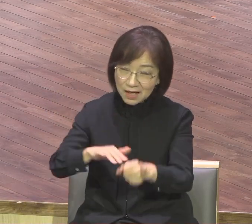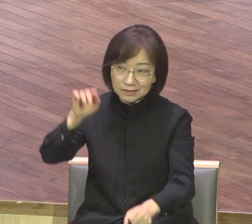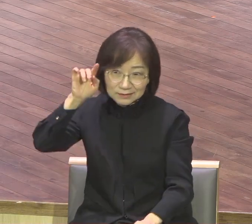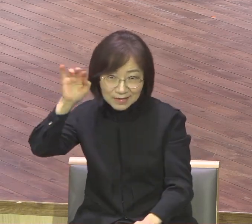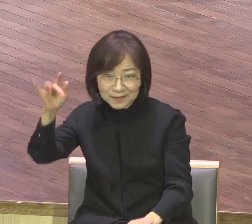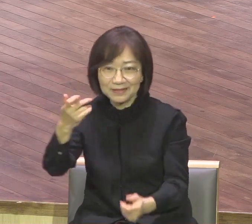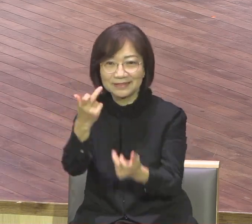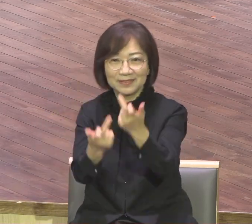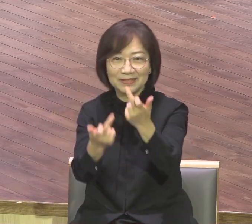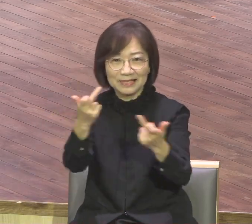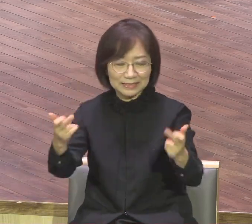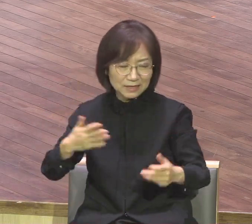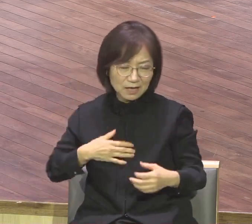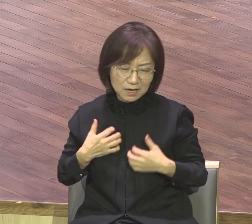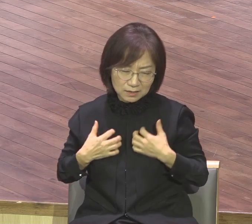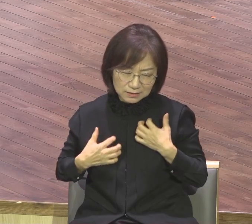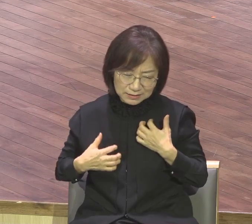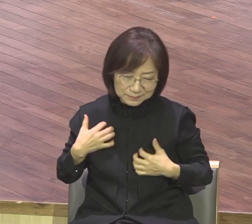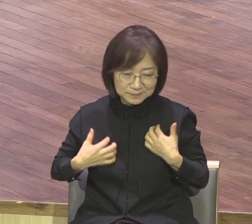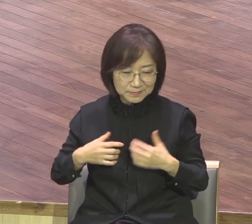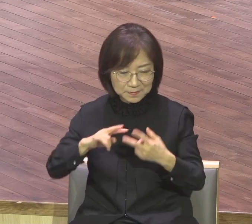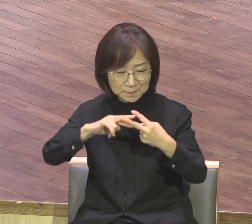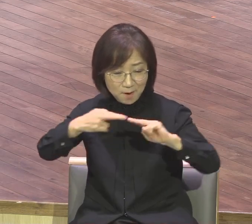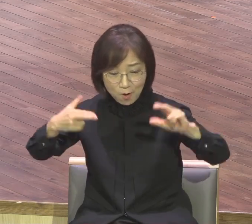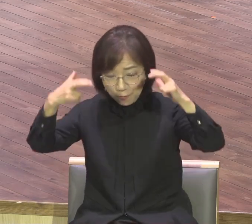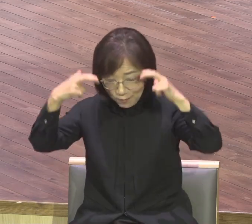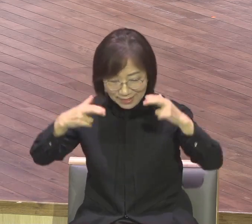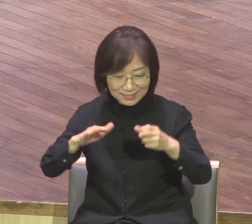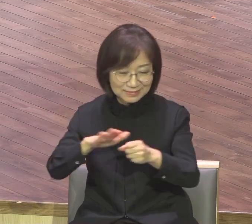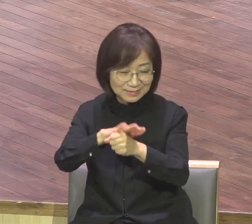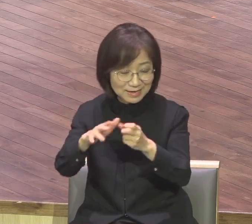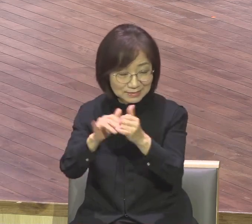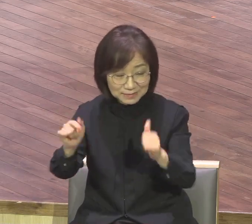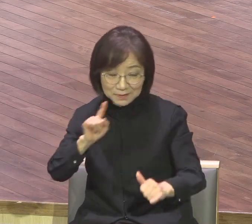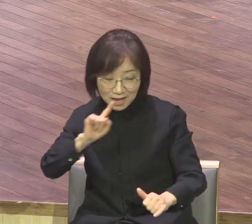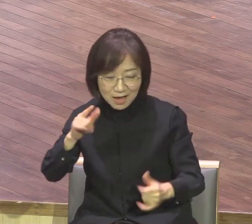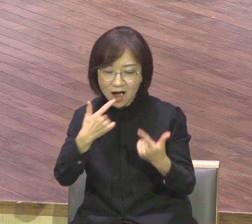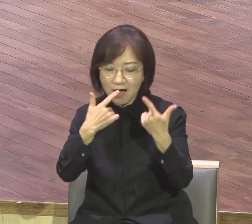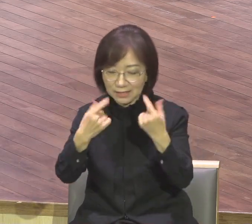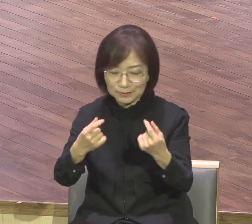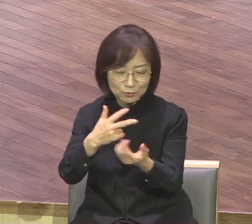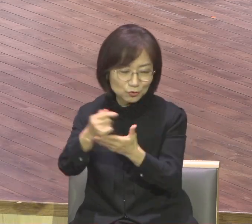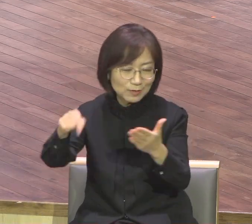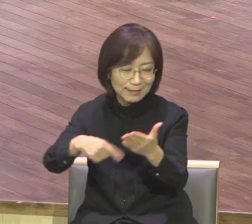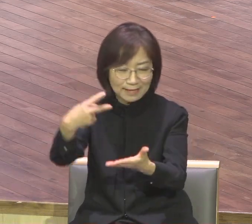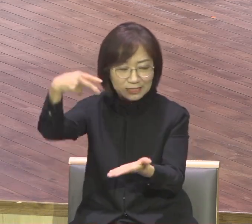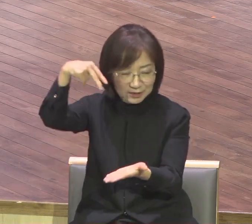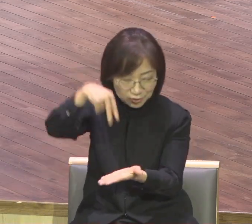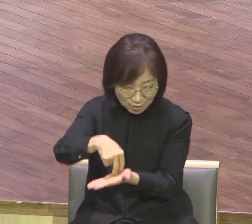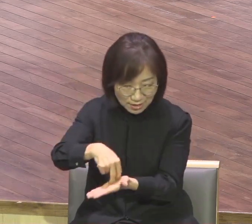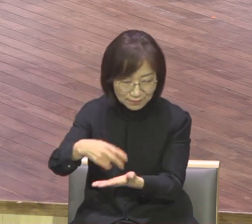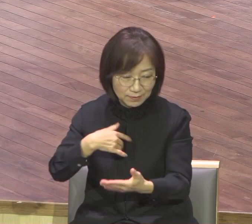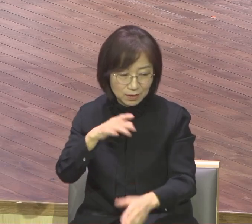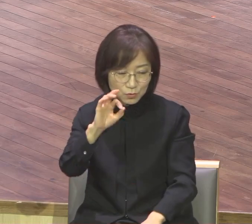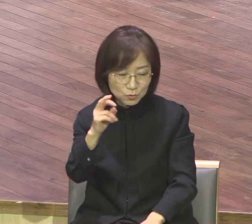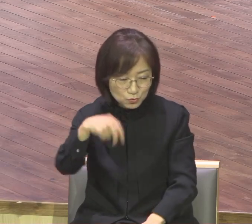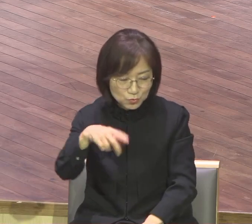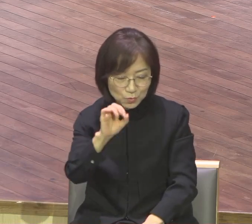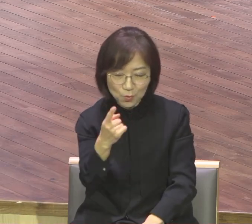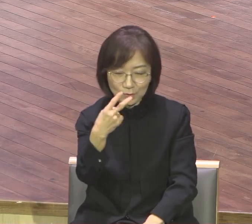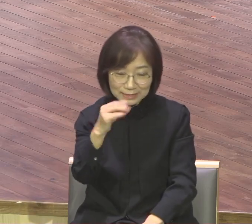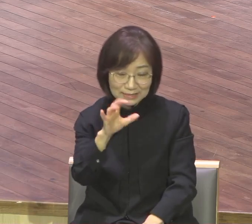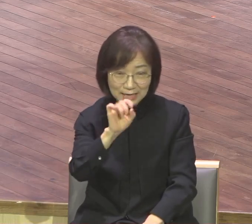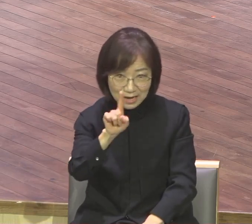사모하는 형제들, 나의 기쁨이요 면류관이 사랑하는 자들아, 이와 같이 주 안에 서라. 내가 유오디아를 권하고